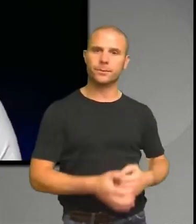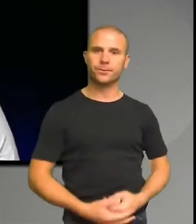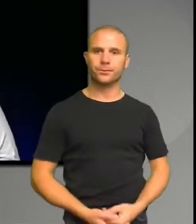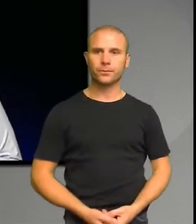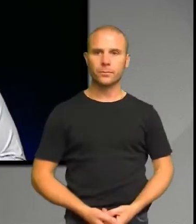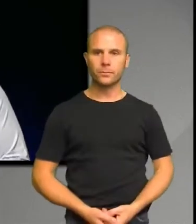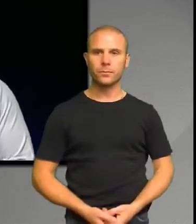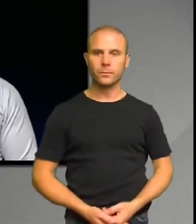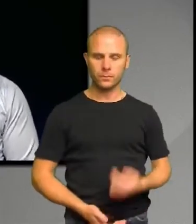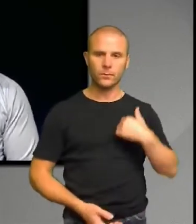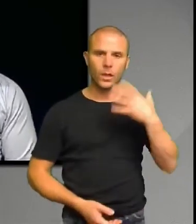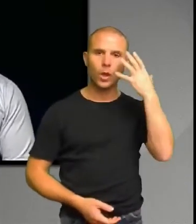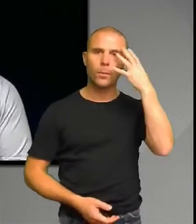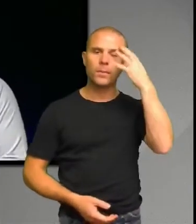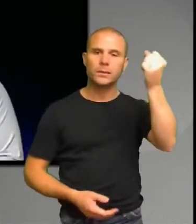Och jag kommer ihåg